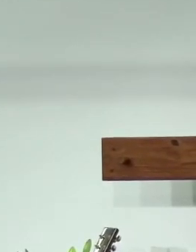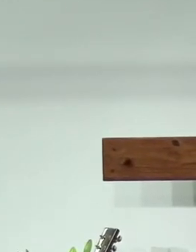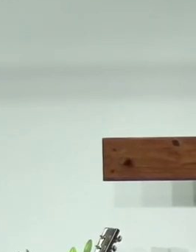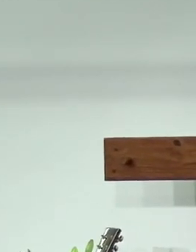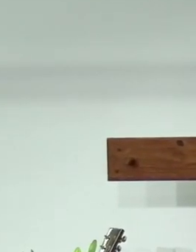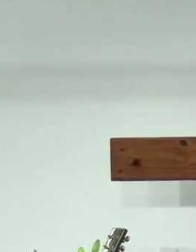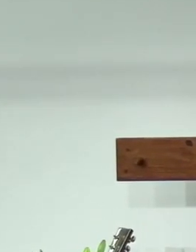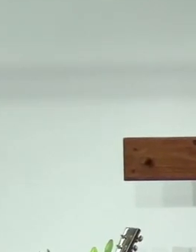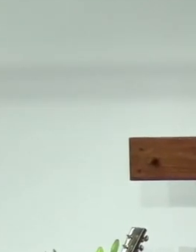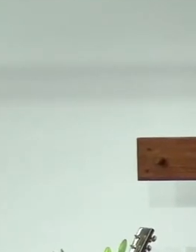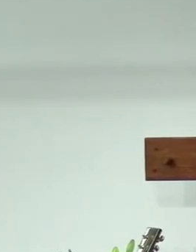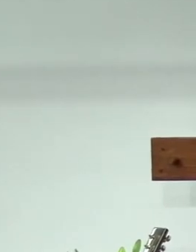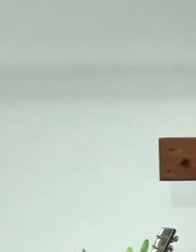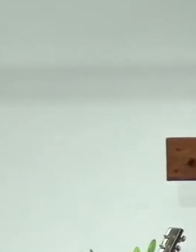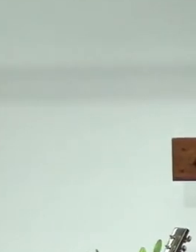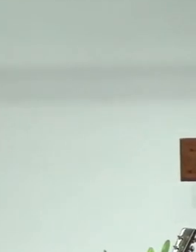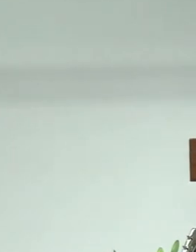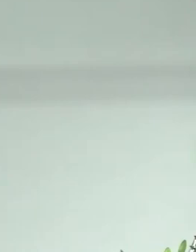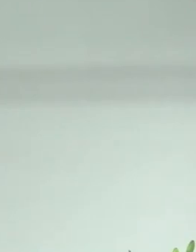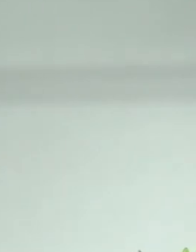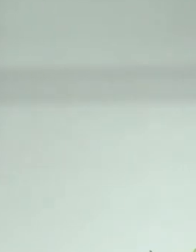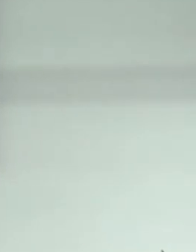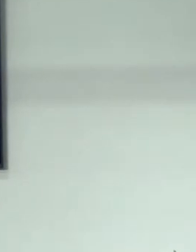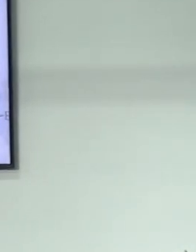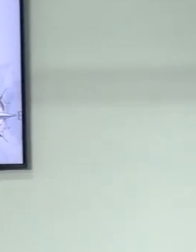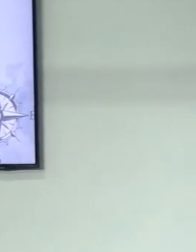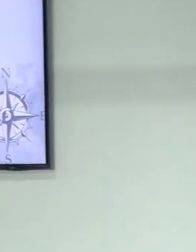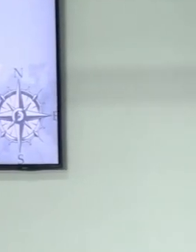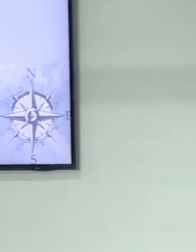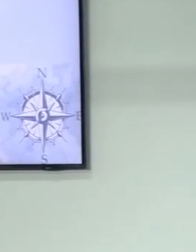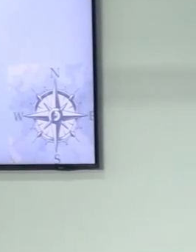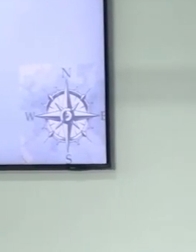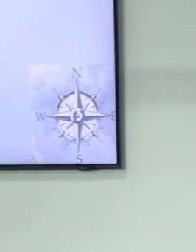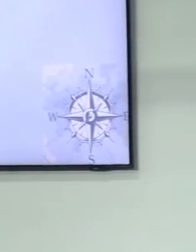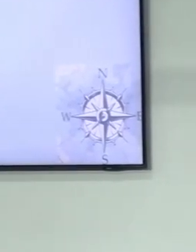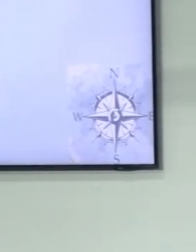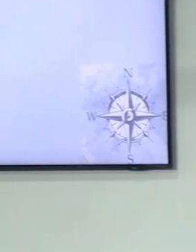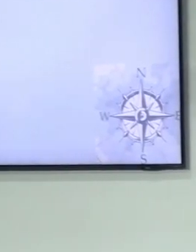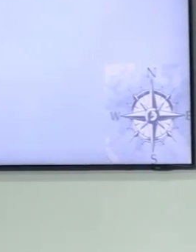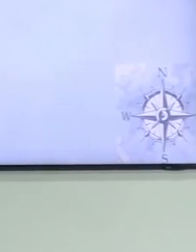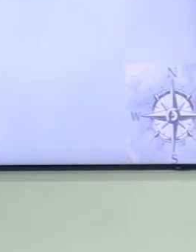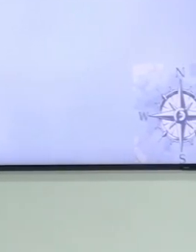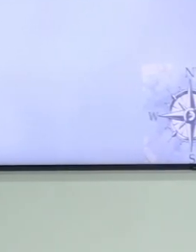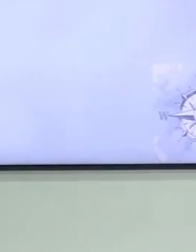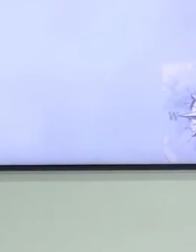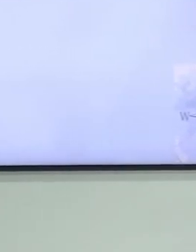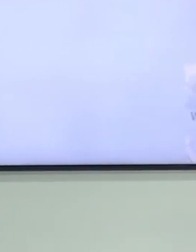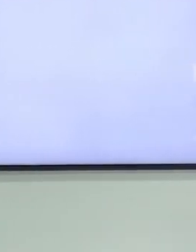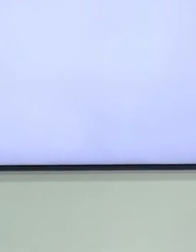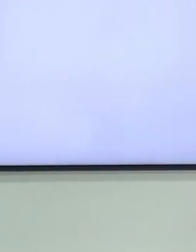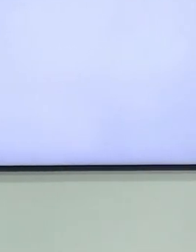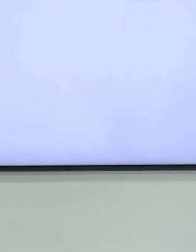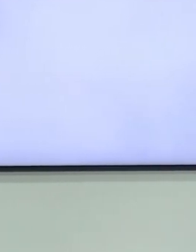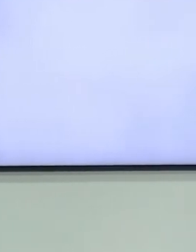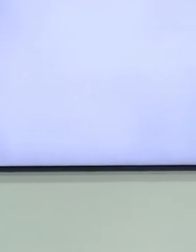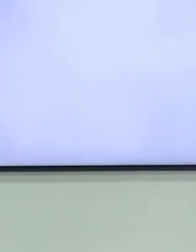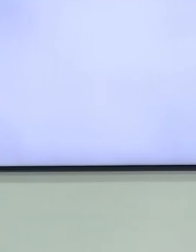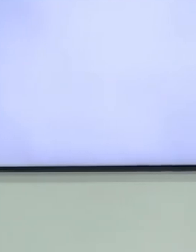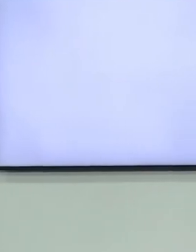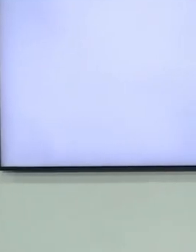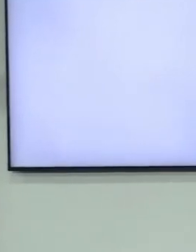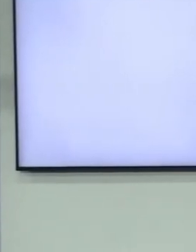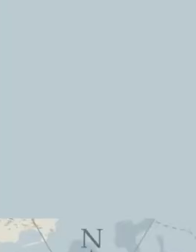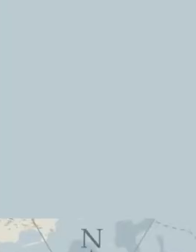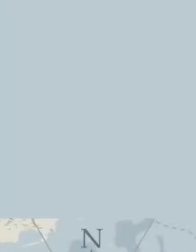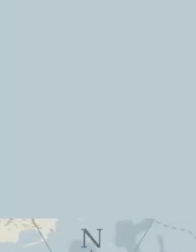Twee belangrike verse. Johannes 3 vers 30, en jy weet Johannes is besig om sy bediening af te lê, sodat Christus sy bediening kan oplê. Dis waar die hele gedeelte